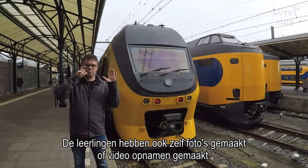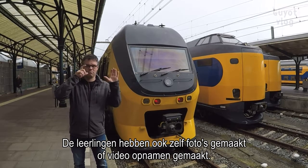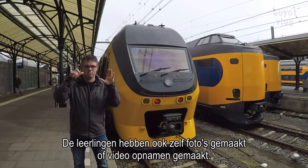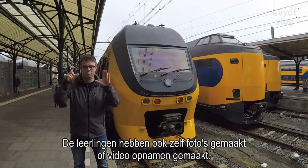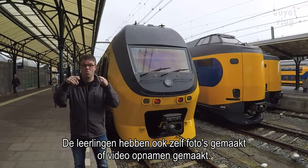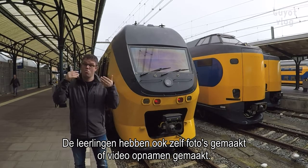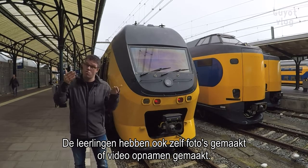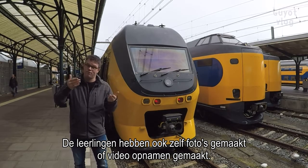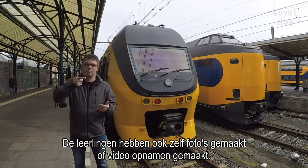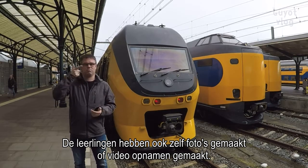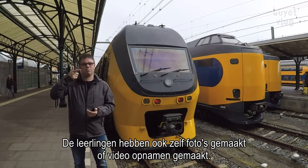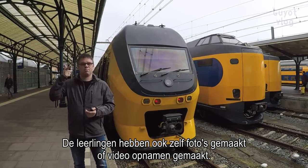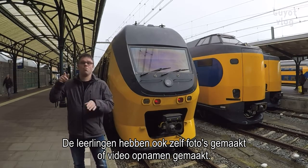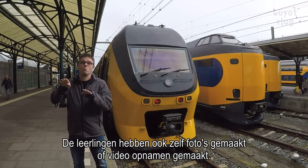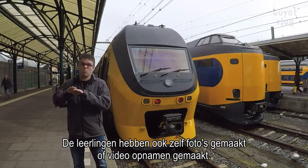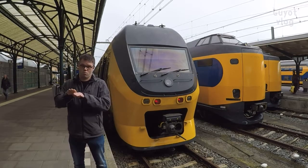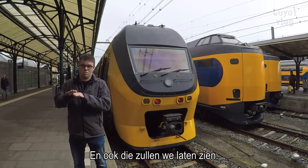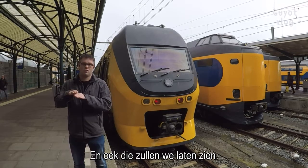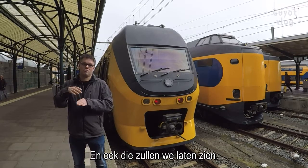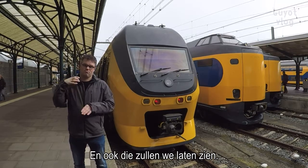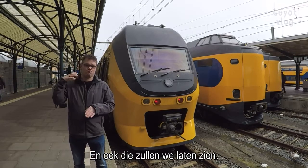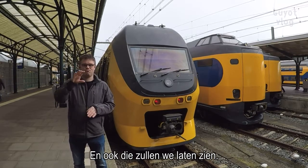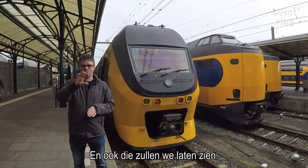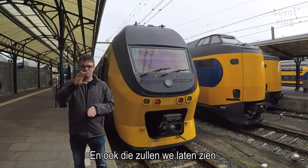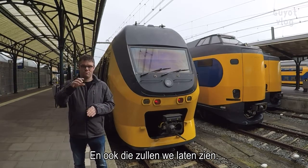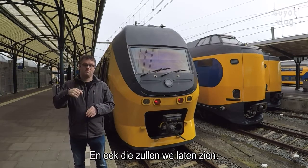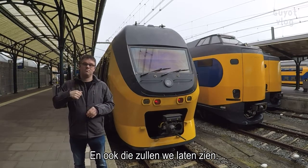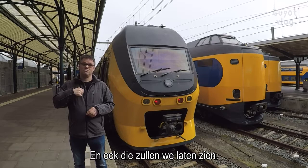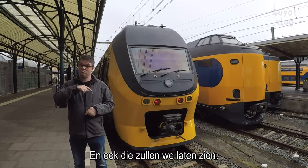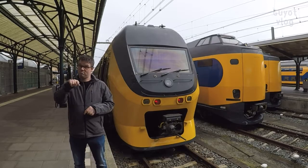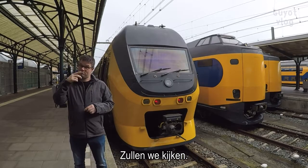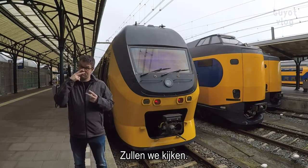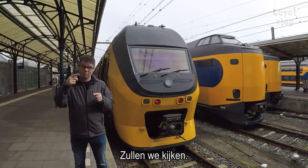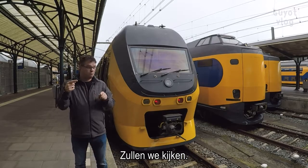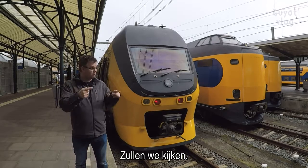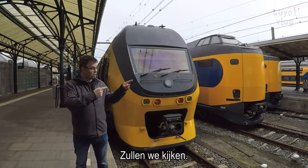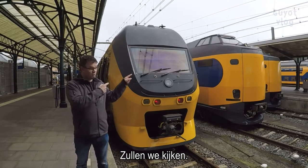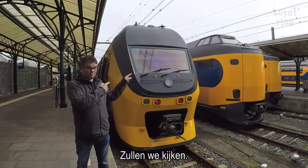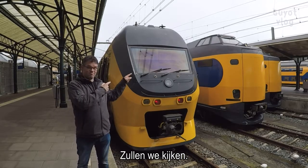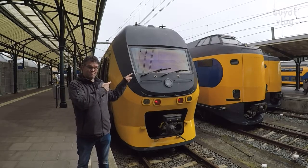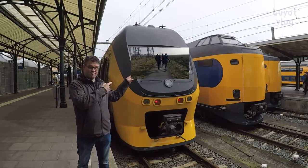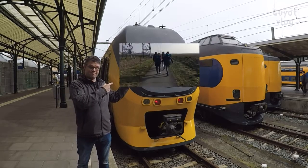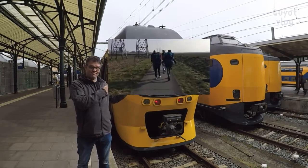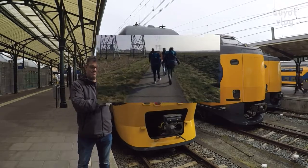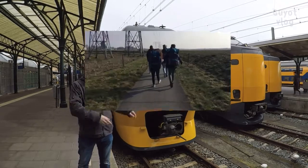foto's gemaakt of videoopnames gemaakt en ook die zullen we laten zien. Zullen we kijken?